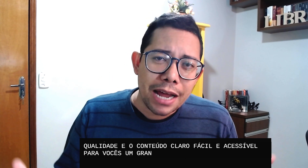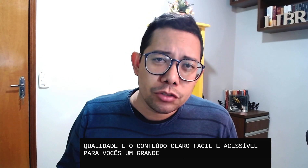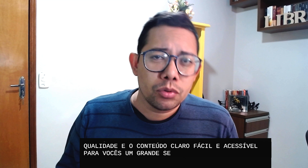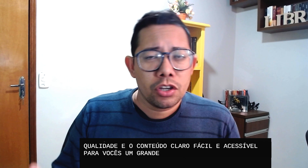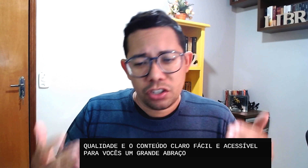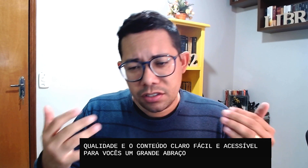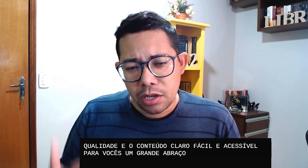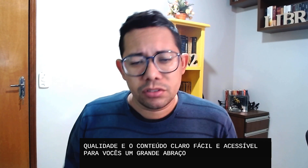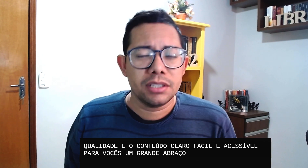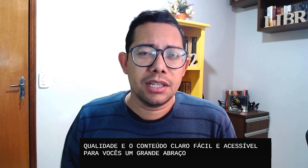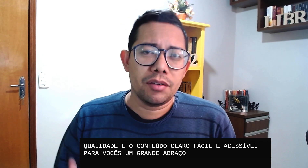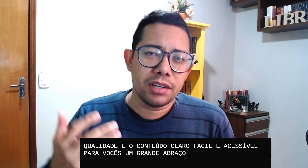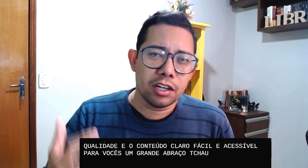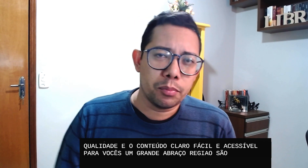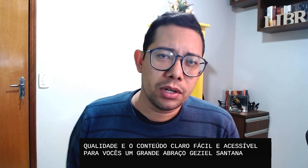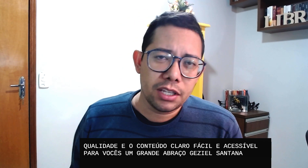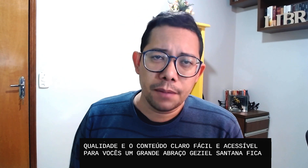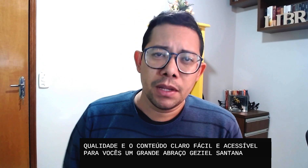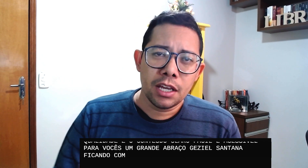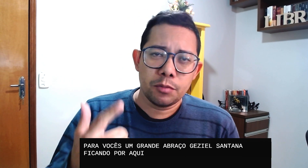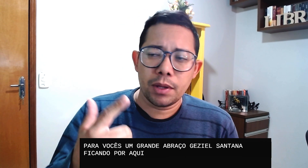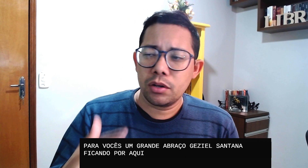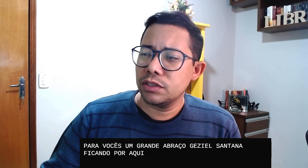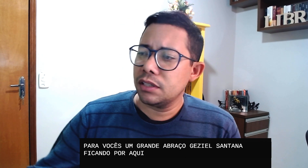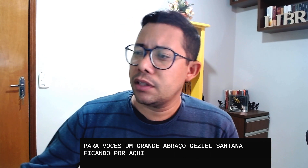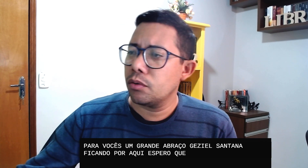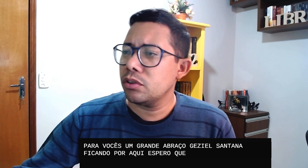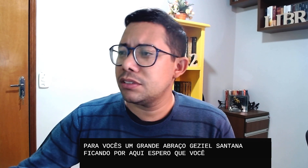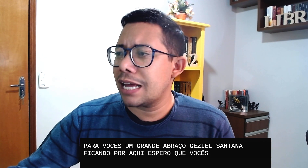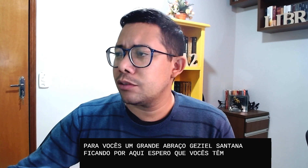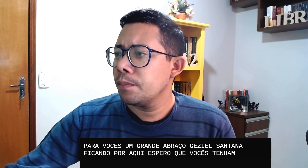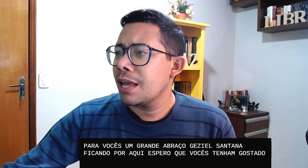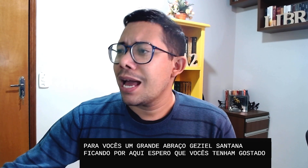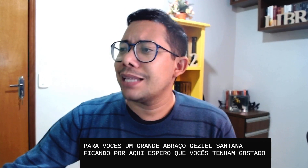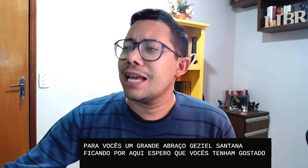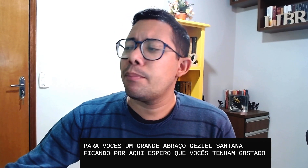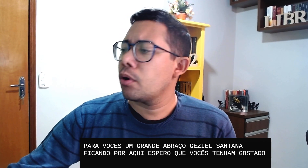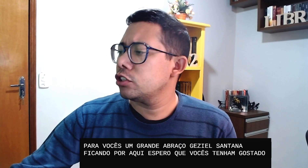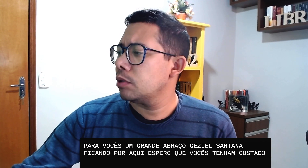abraço. Gesiel Santana ficando por aqui. Espero que vocês tenham gostado. Até a próxima,